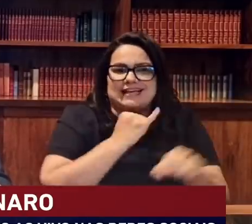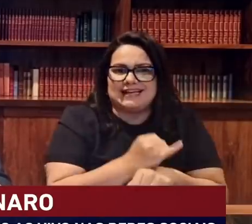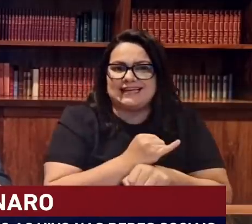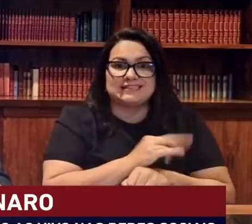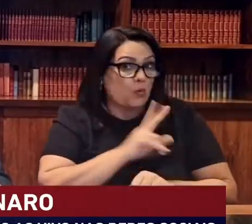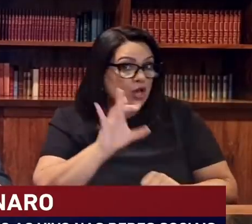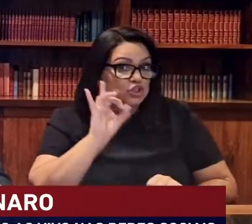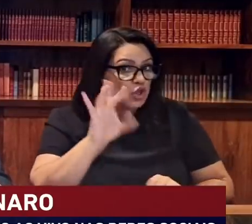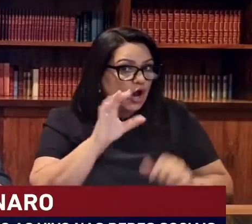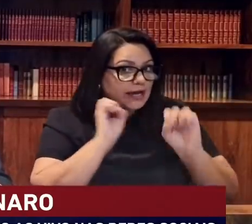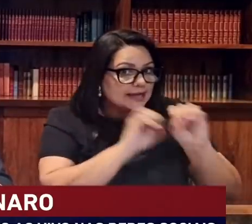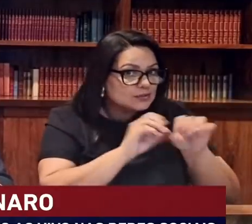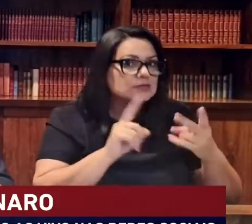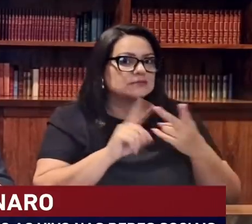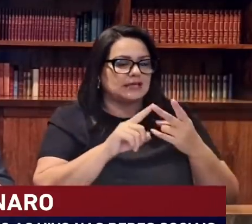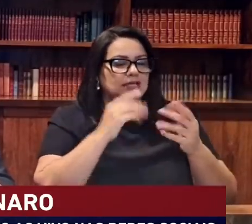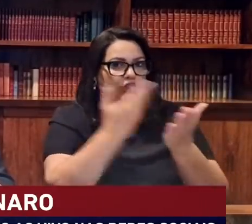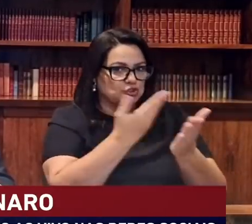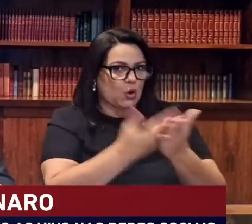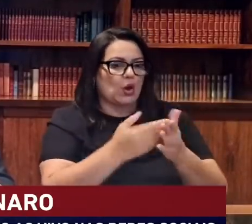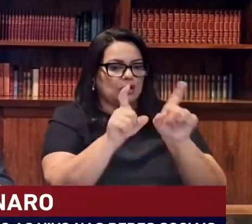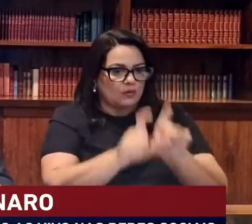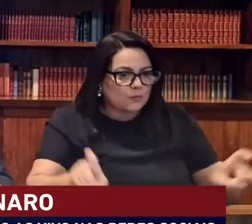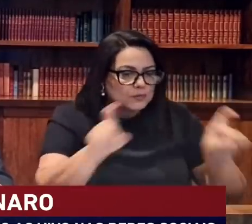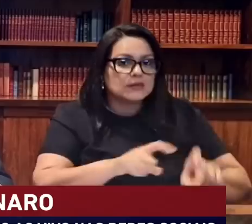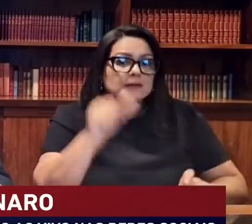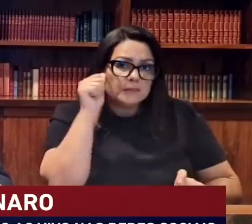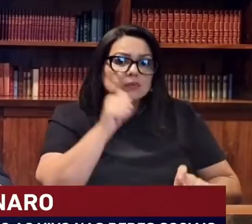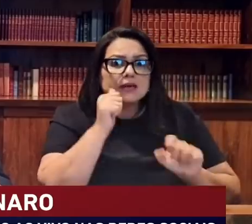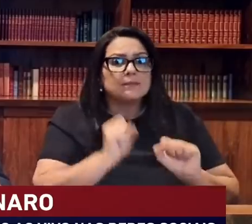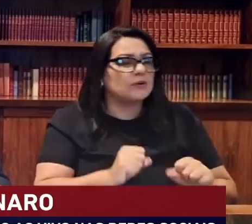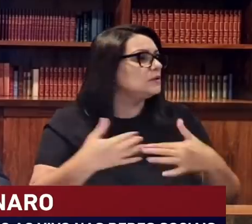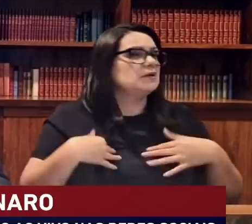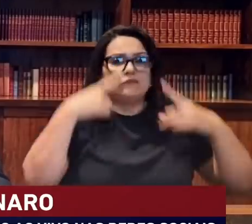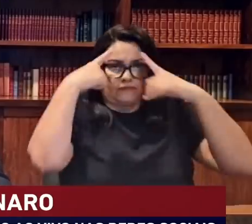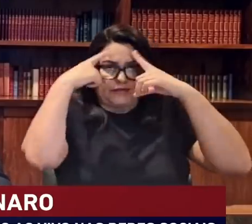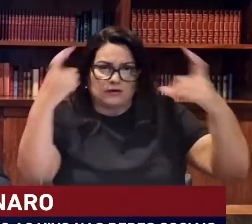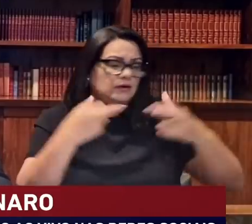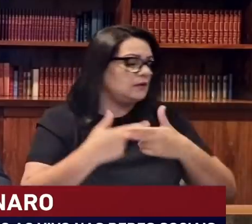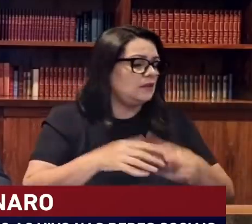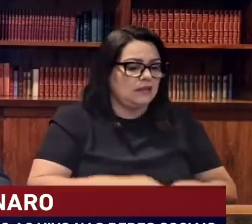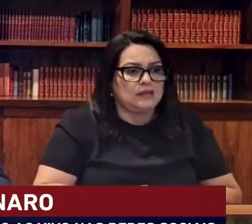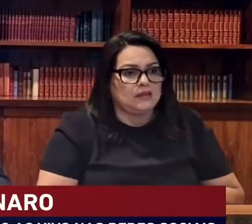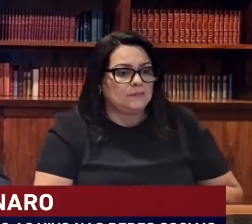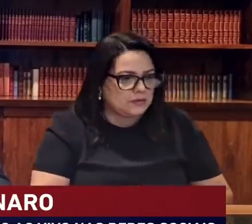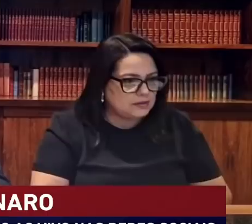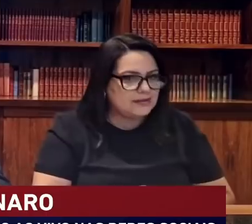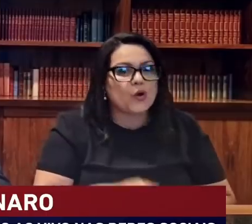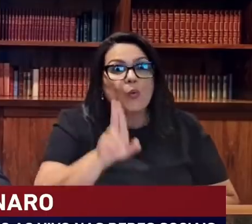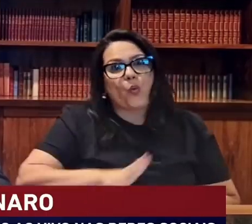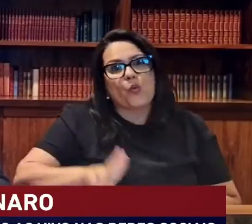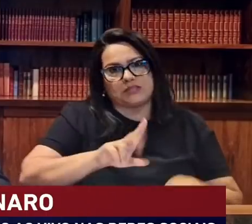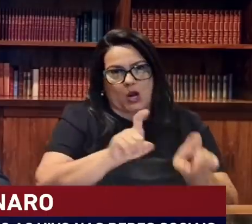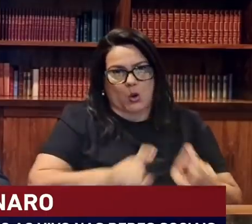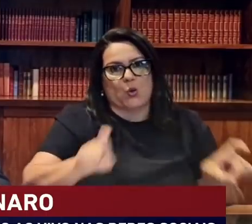escola, com o computador, as mulheres poderão pedir socorro em caso de violência e as crianças também. O senhor viu que eu estou puxando